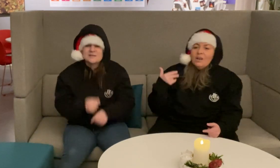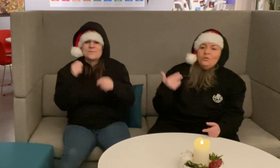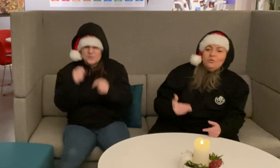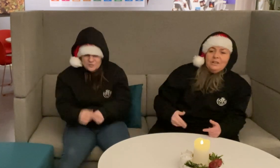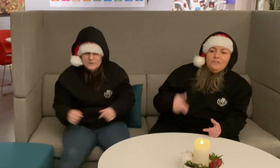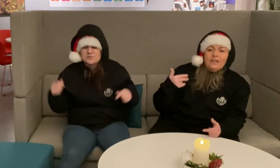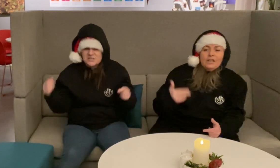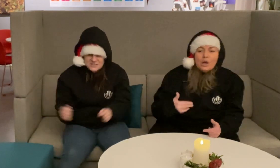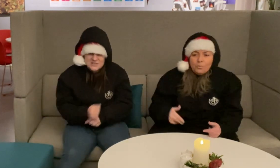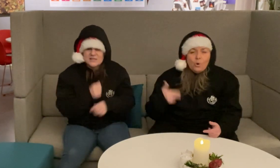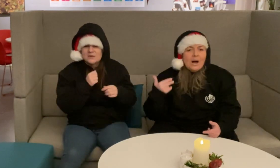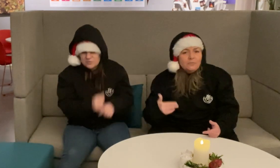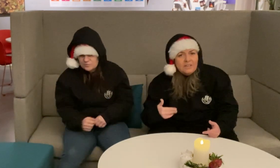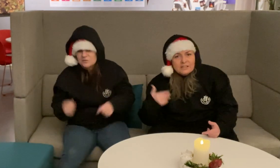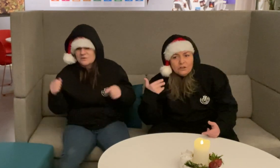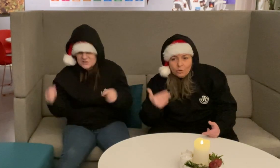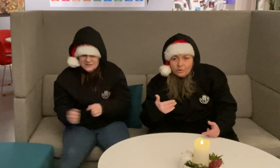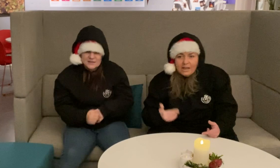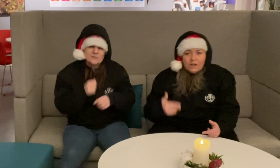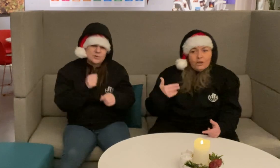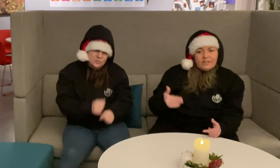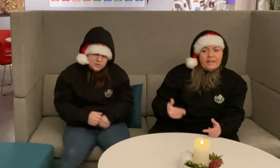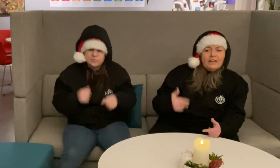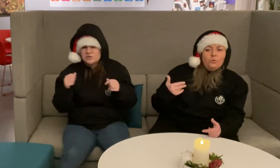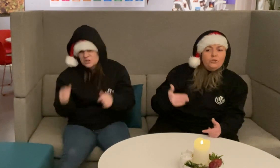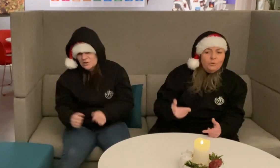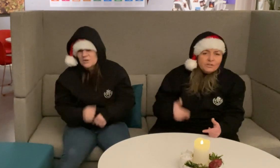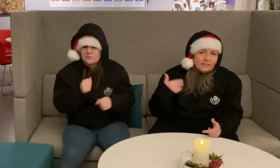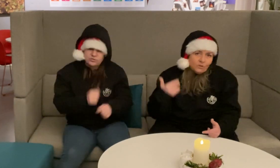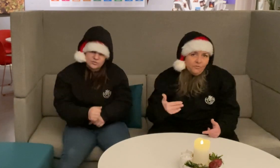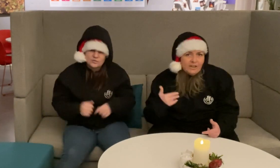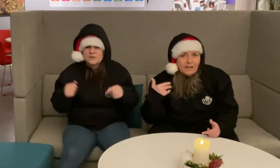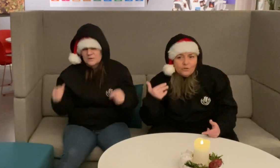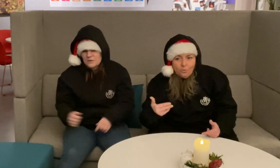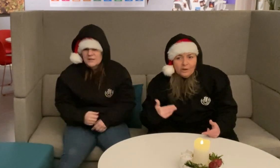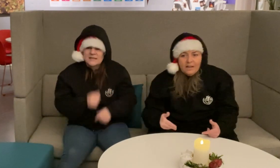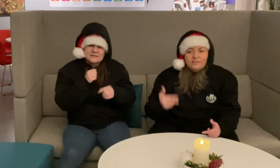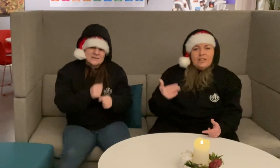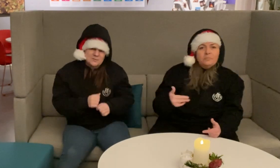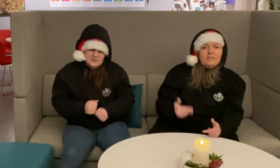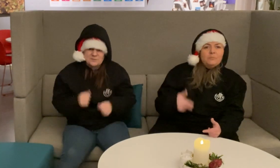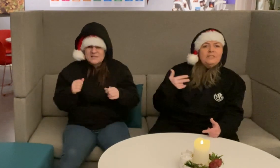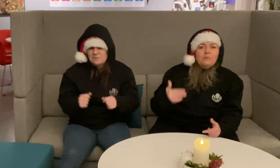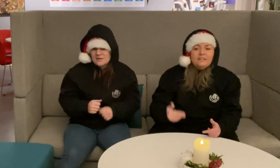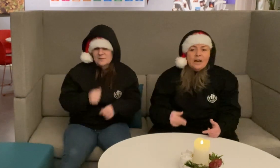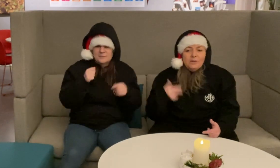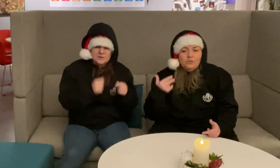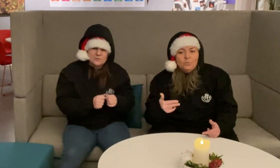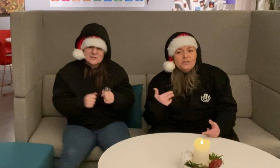Nu vill vi på administration önska er en god jul och sätta stopp för denna ton. Tip tap, tippeli tap, nu är det slut